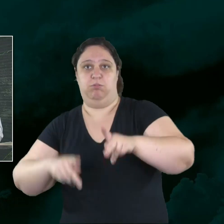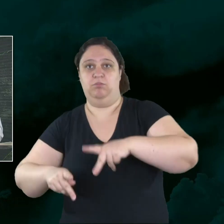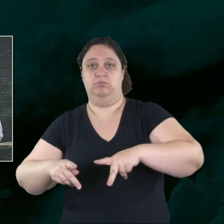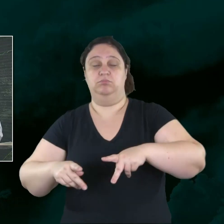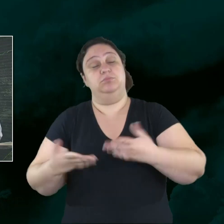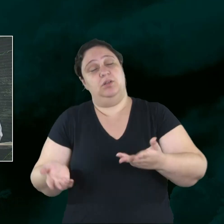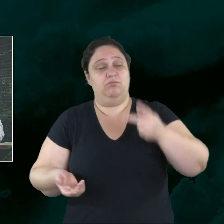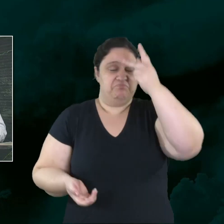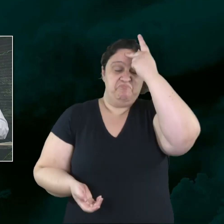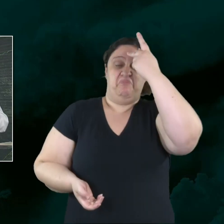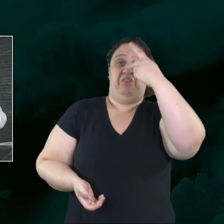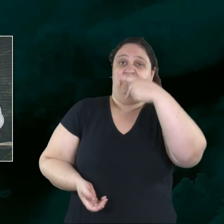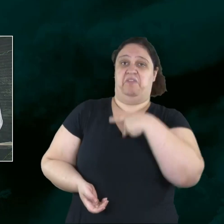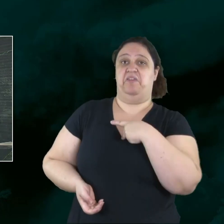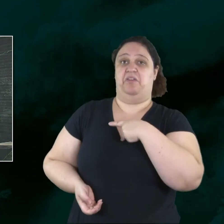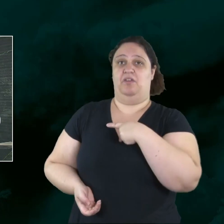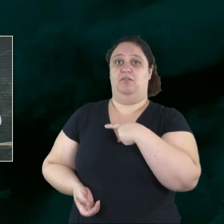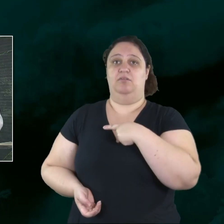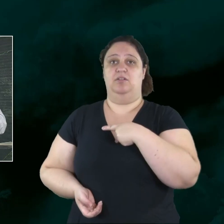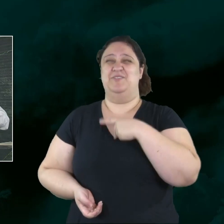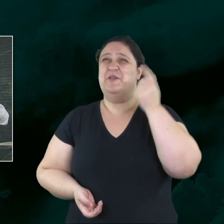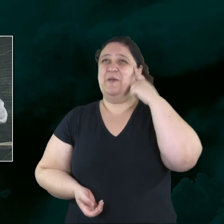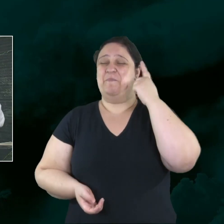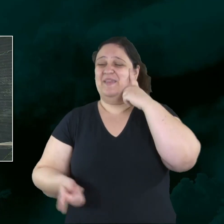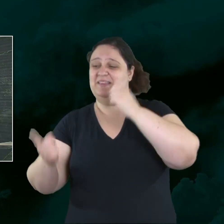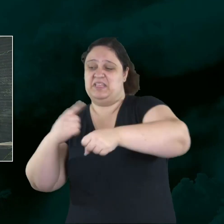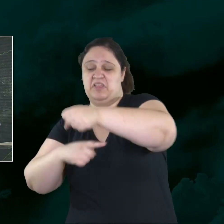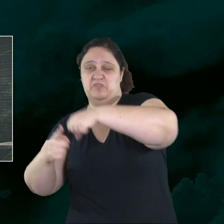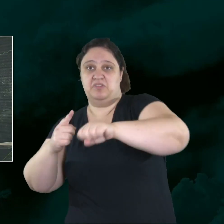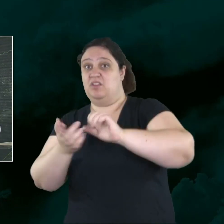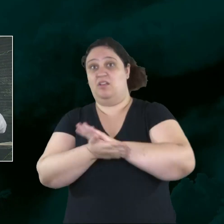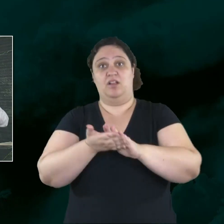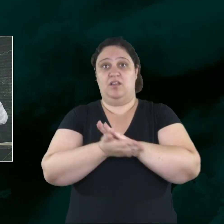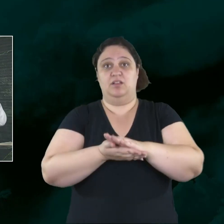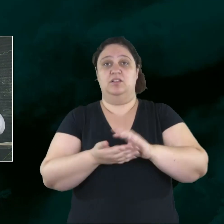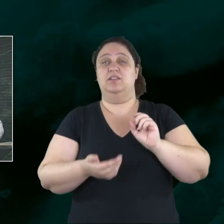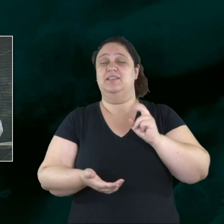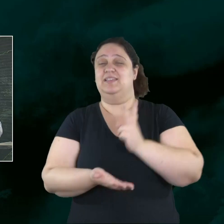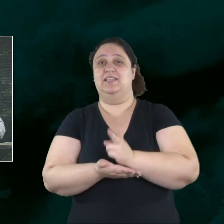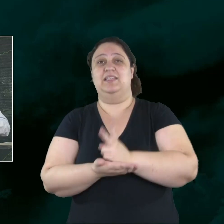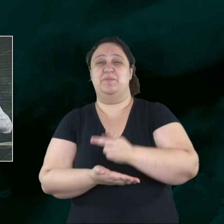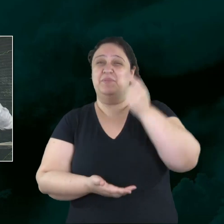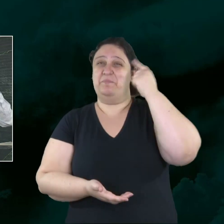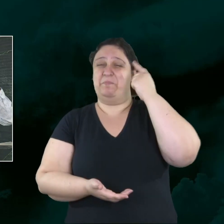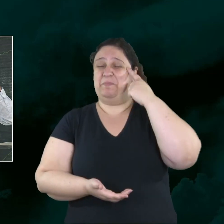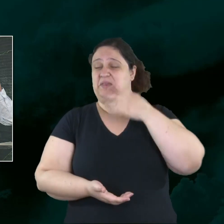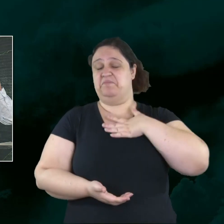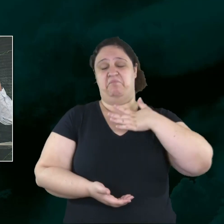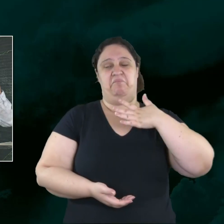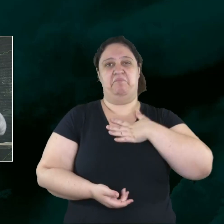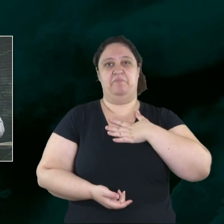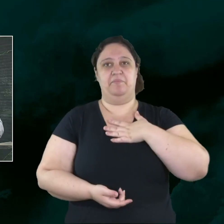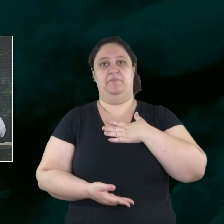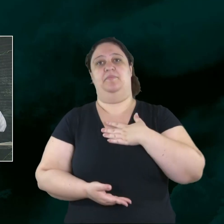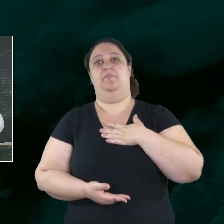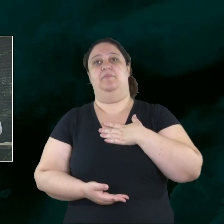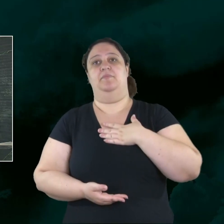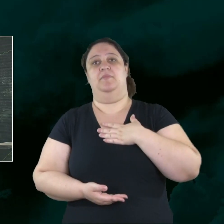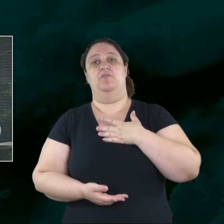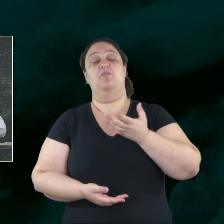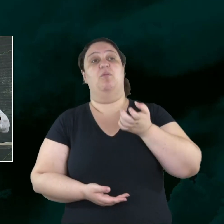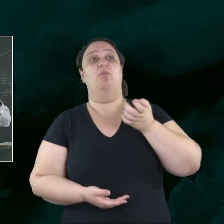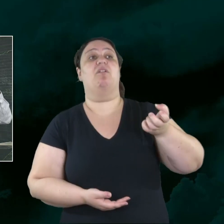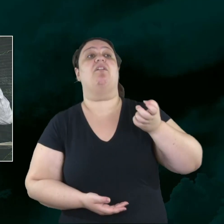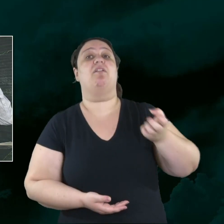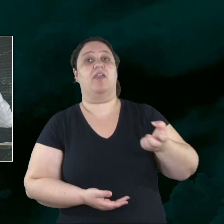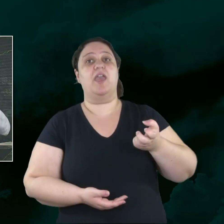Egoísmo. Eu não penso mais na coletividade, eu penso no indivíduo, penso em mim mesmo. O que dá prazer para mim, é isso que eu